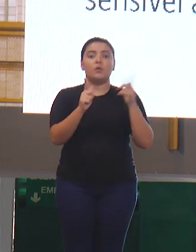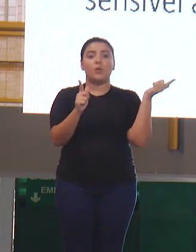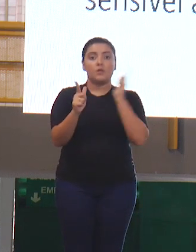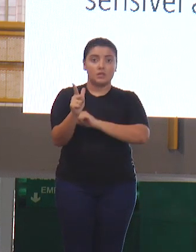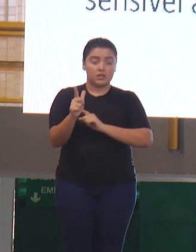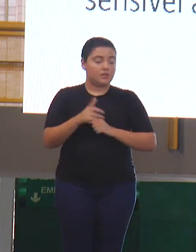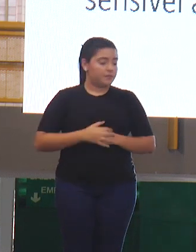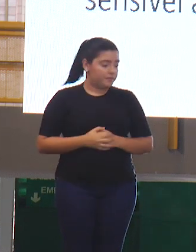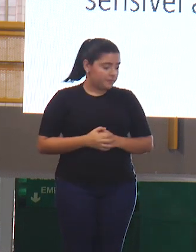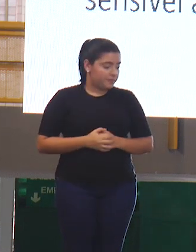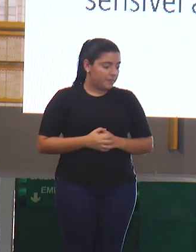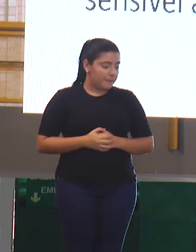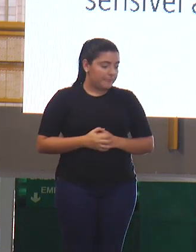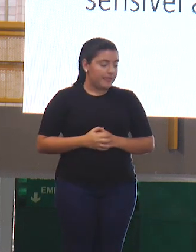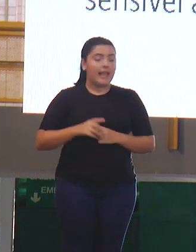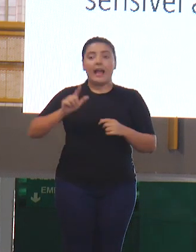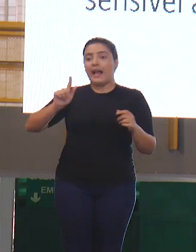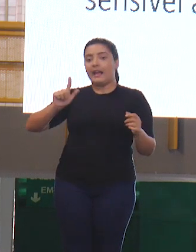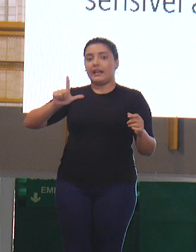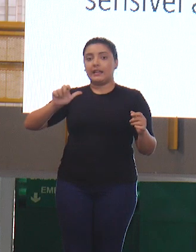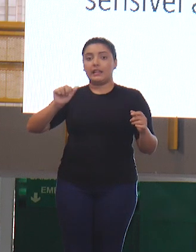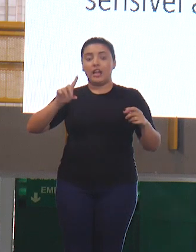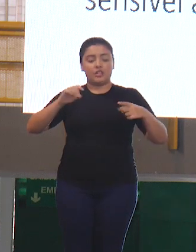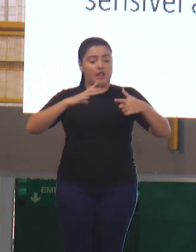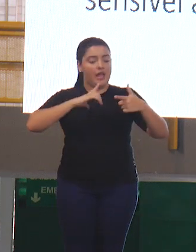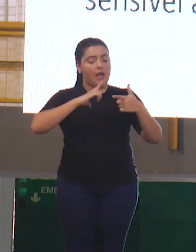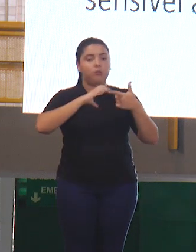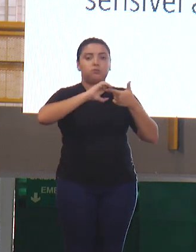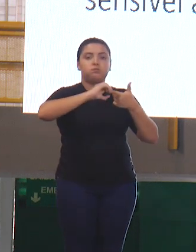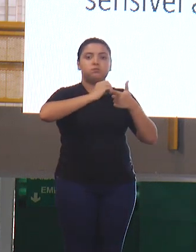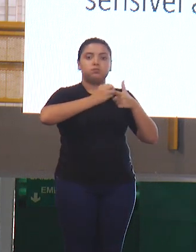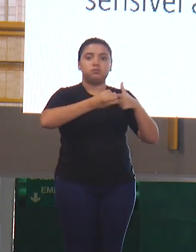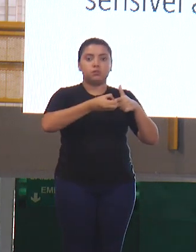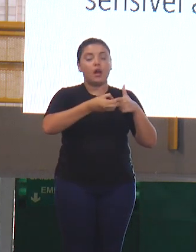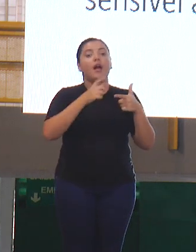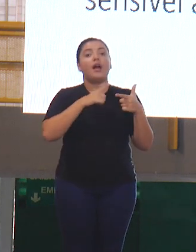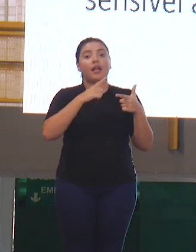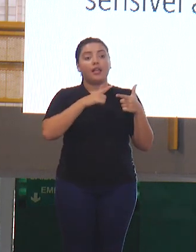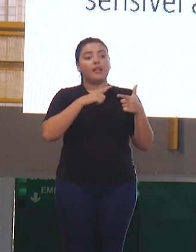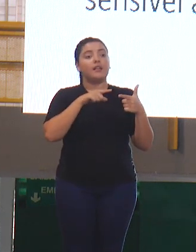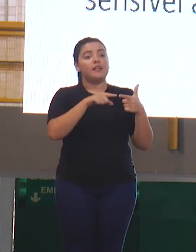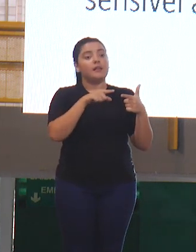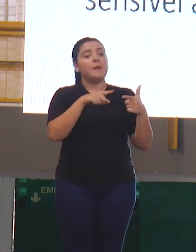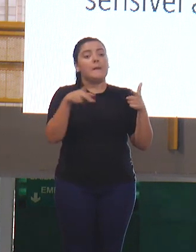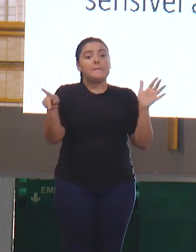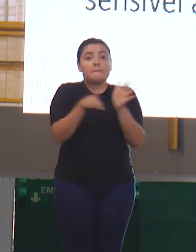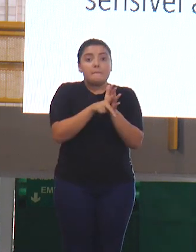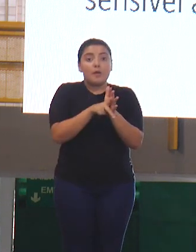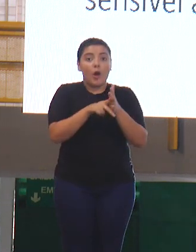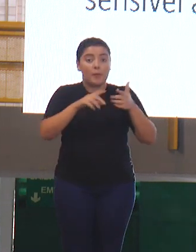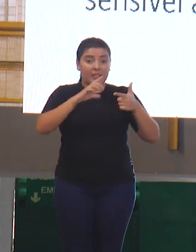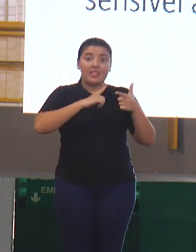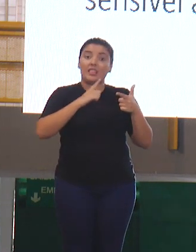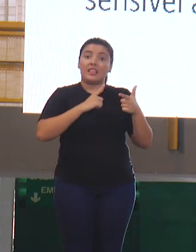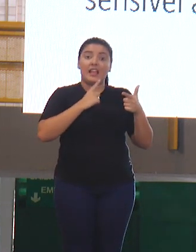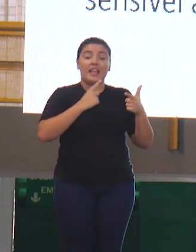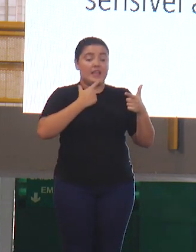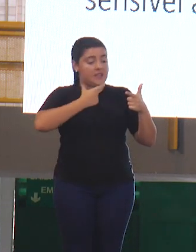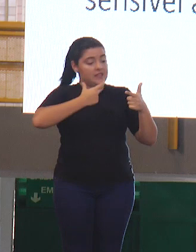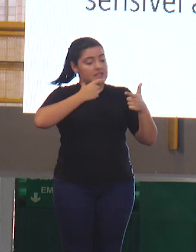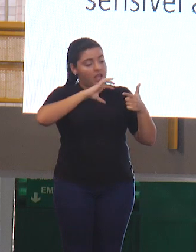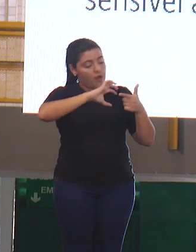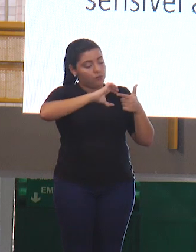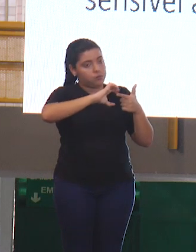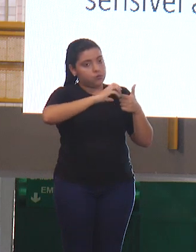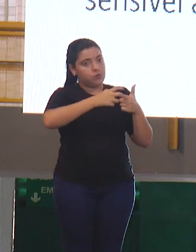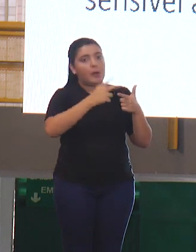A glande é exatamente a extremidade do pênis, é onde tem uma maior quantidade de terminações nervosas, é responsável